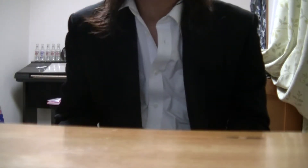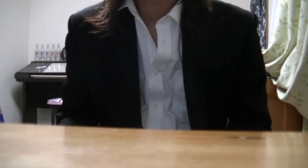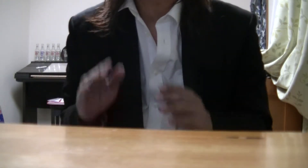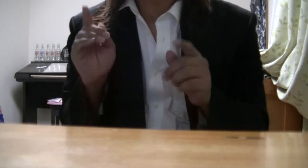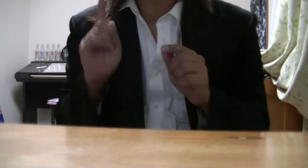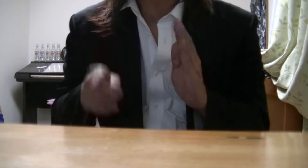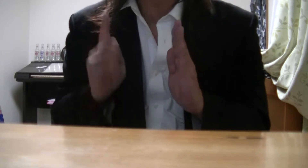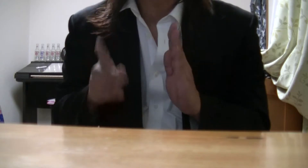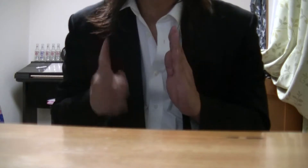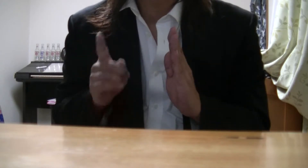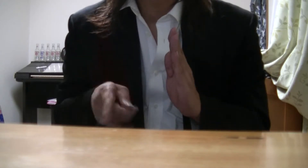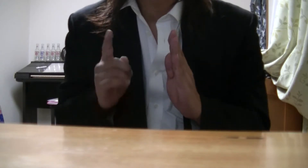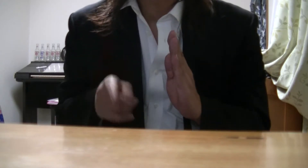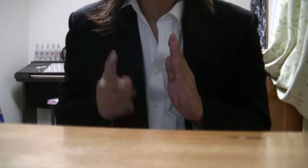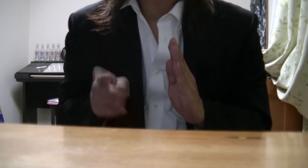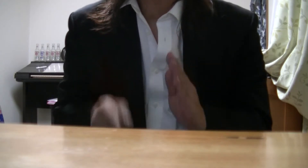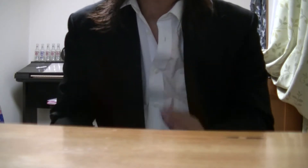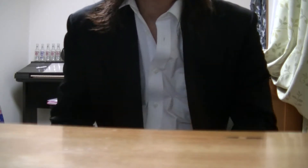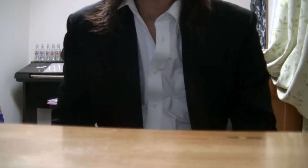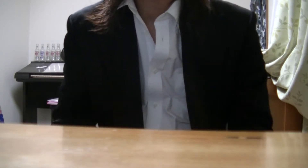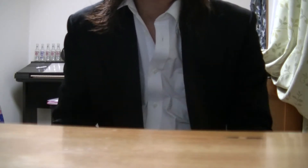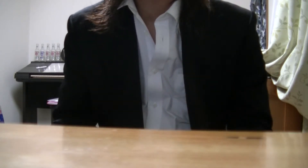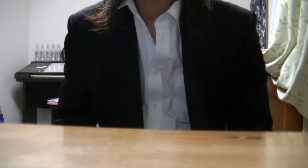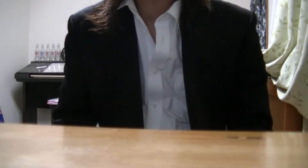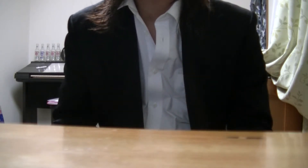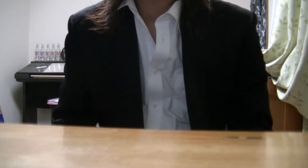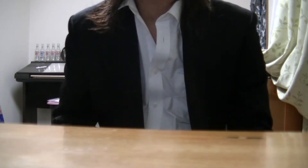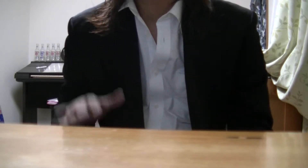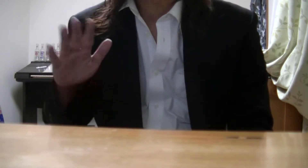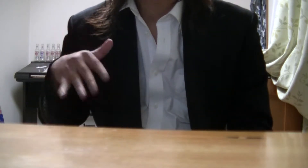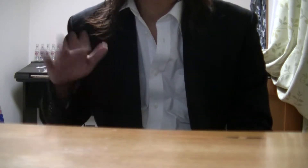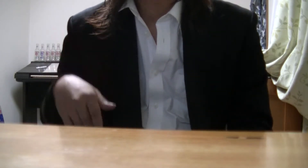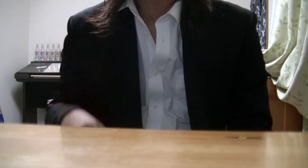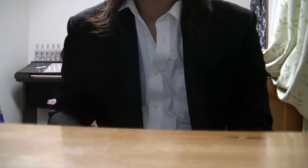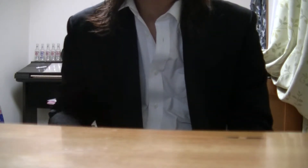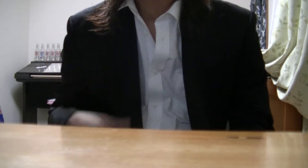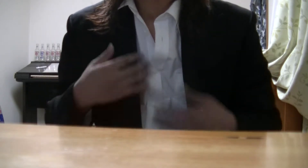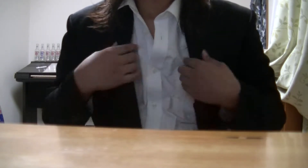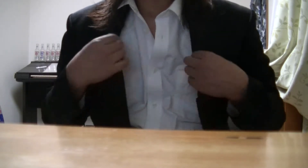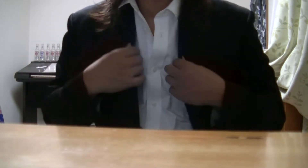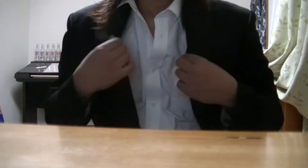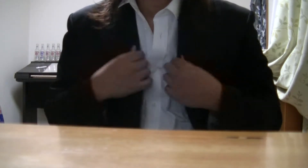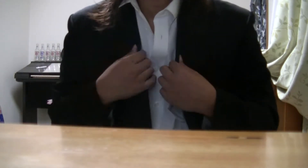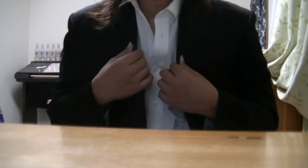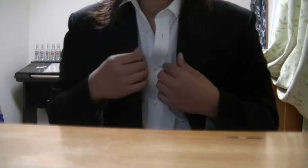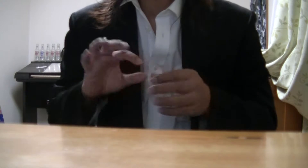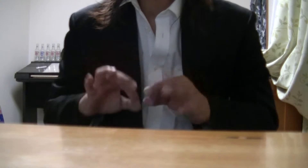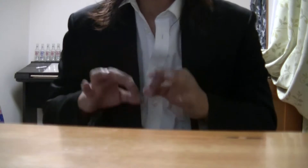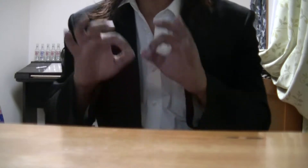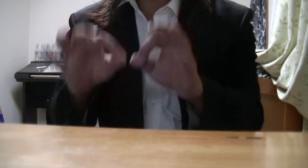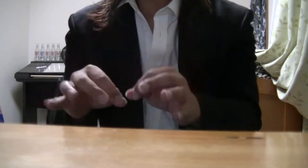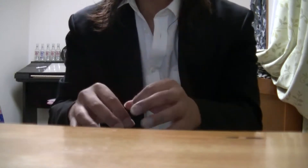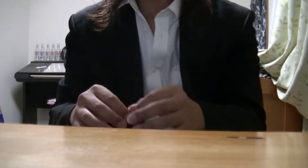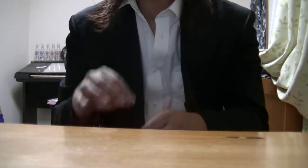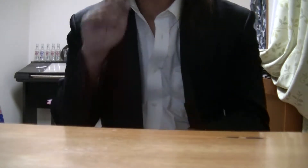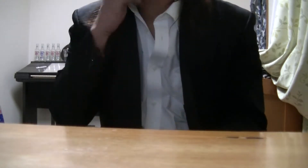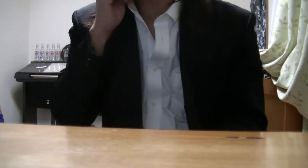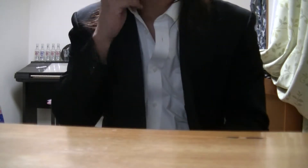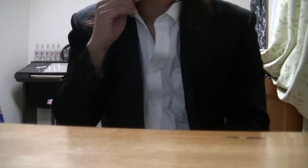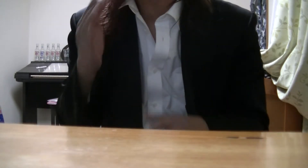ってた、あのね、喪服をクリーニングに出せないぐらい死んだんよ、毎日